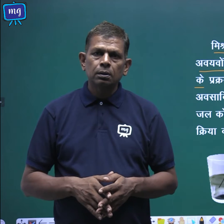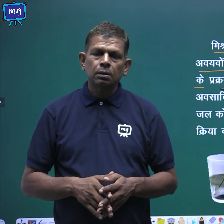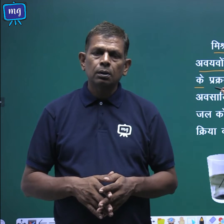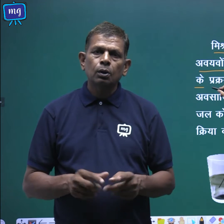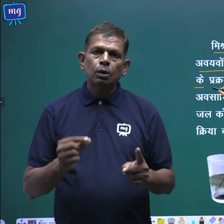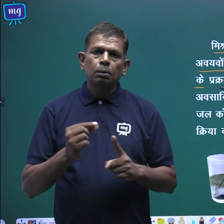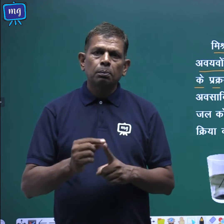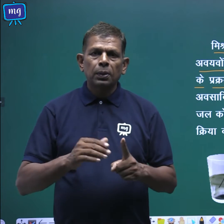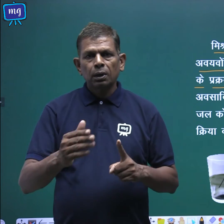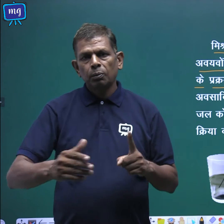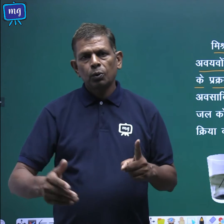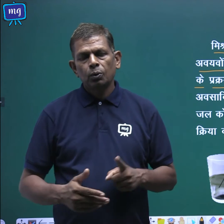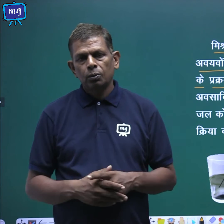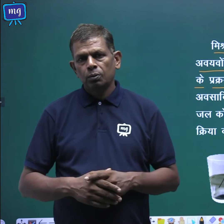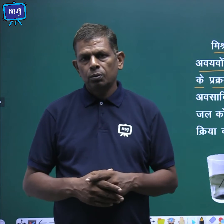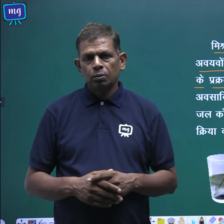प्रक्रम को